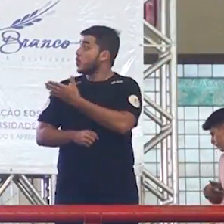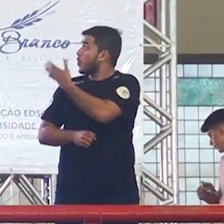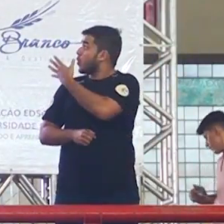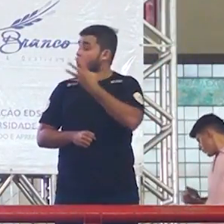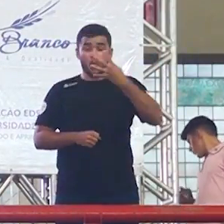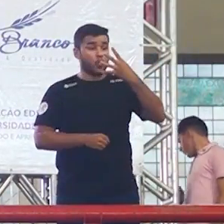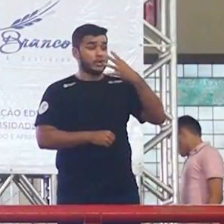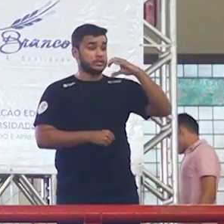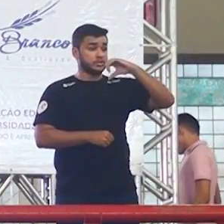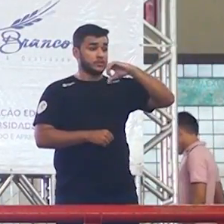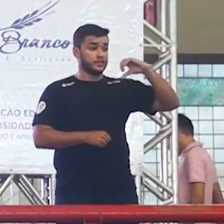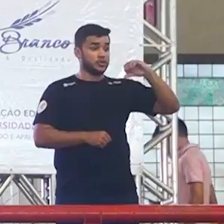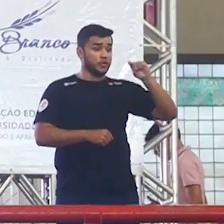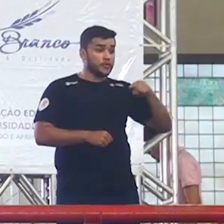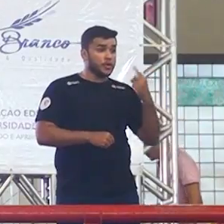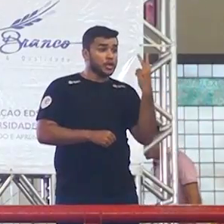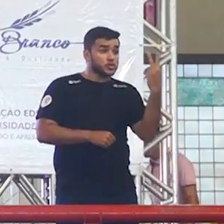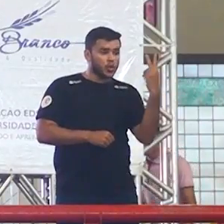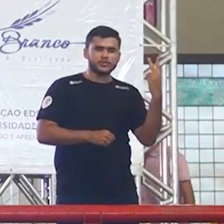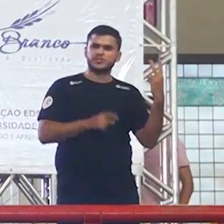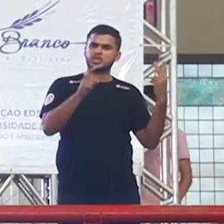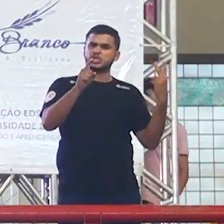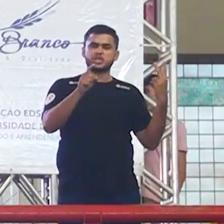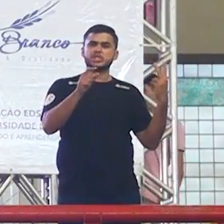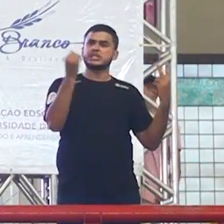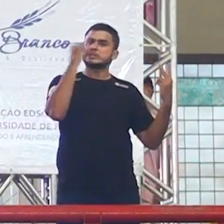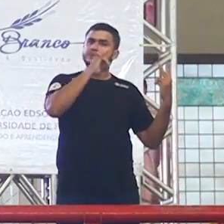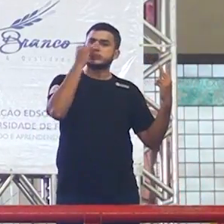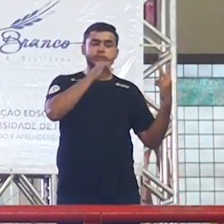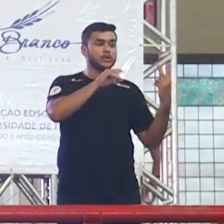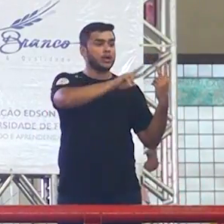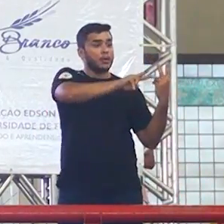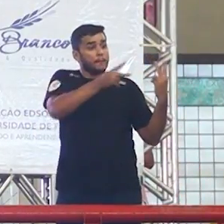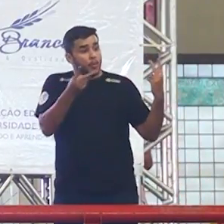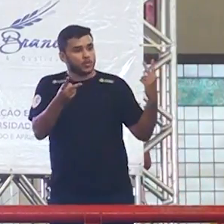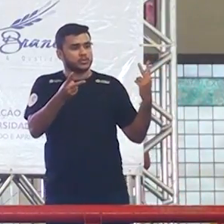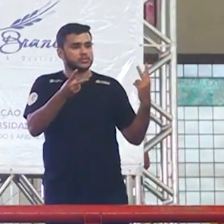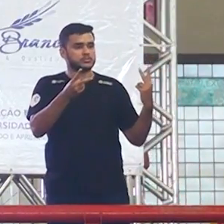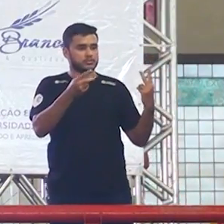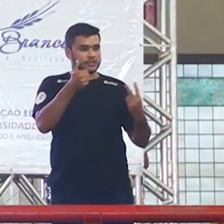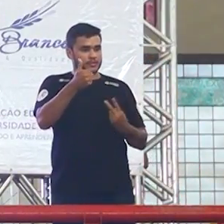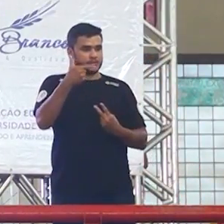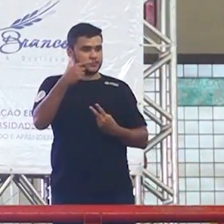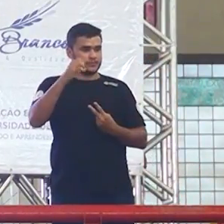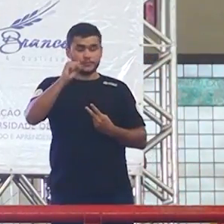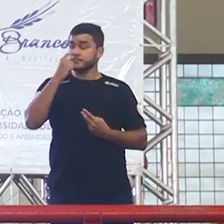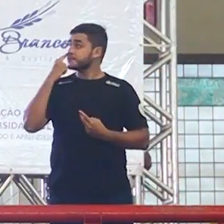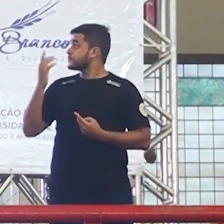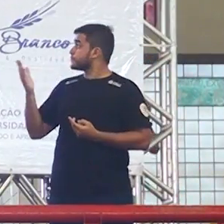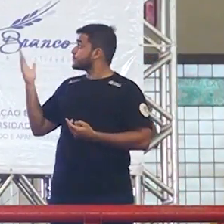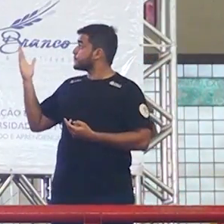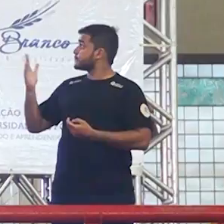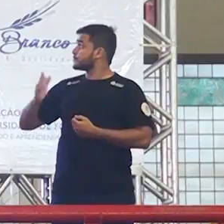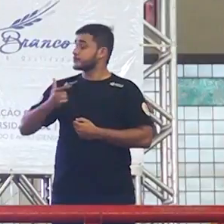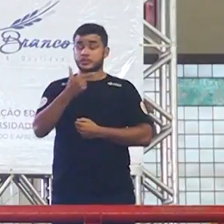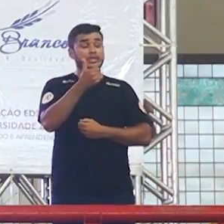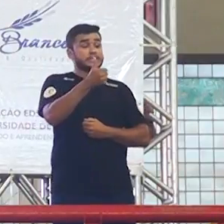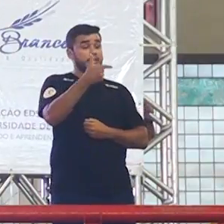124,8 reais. Aí você vai e marca o item A. O item A.